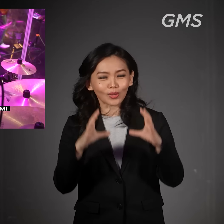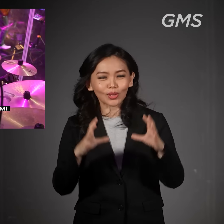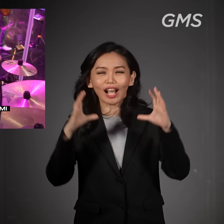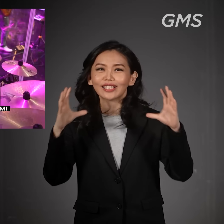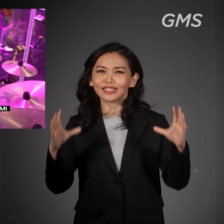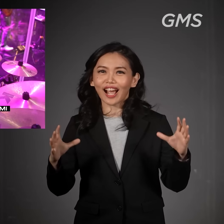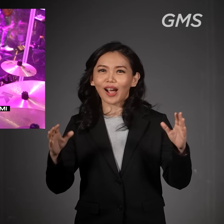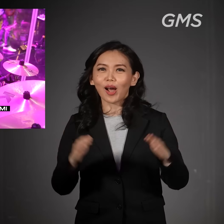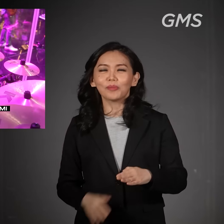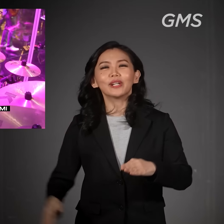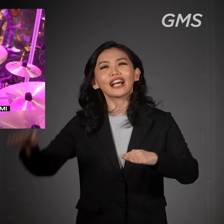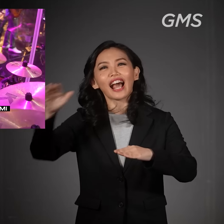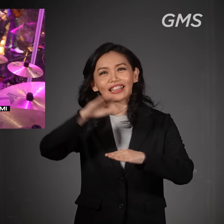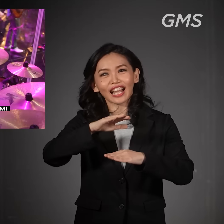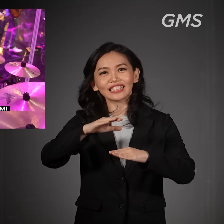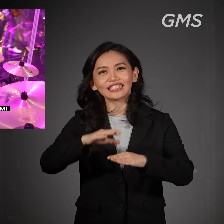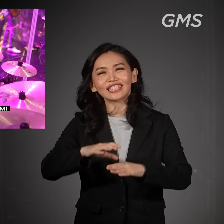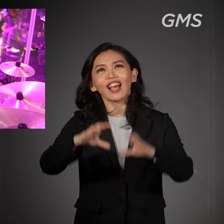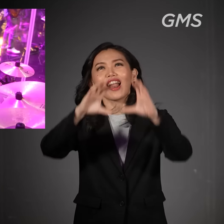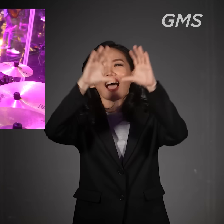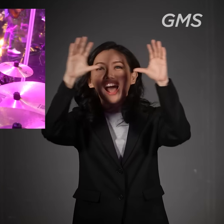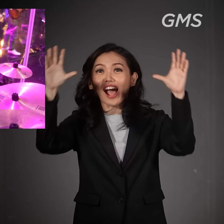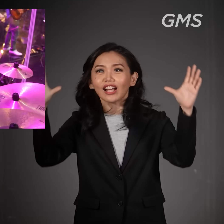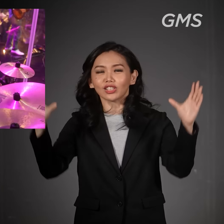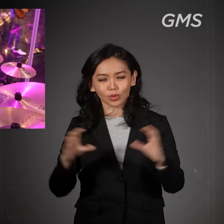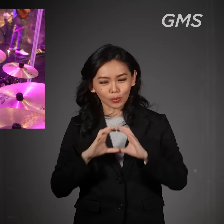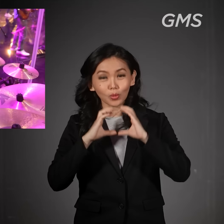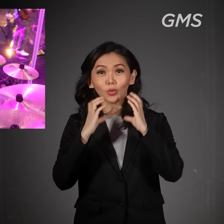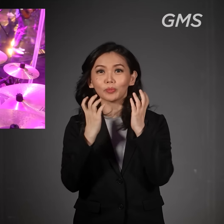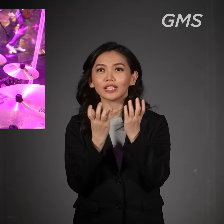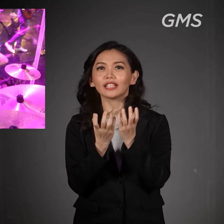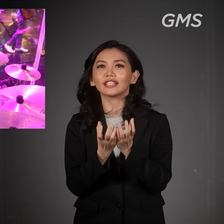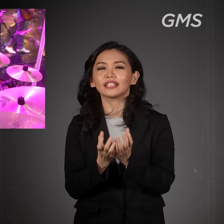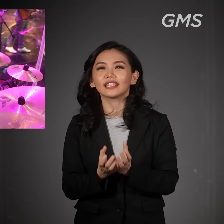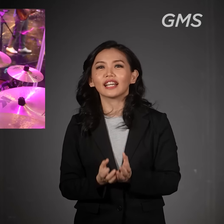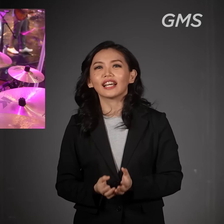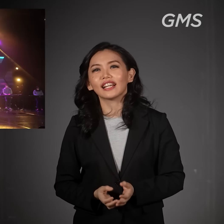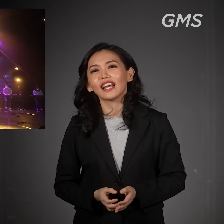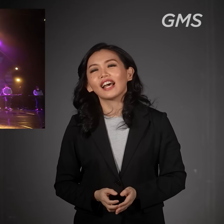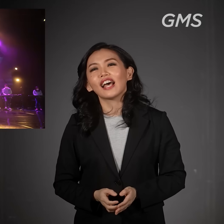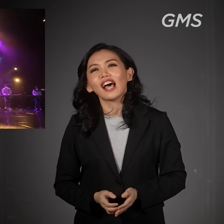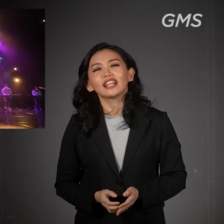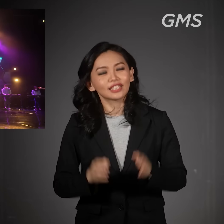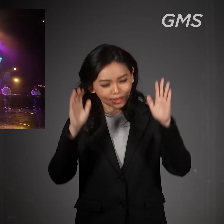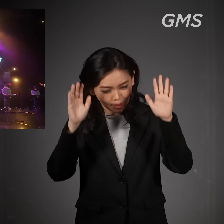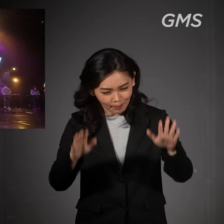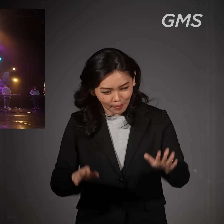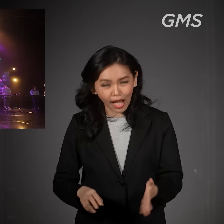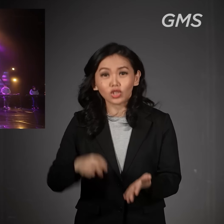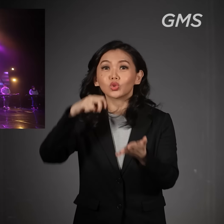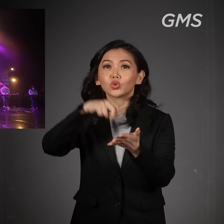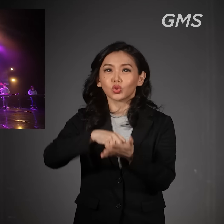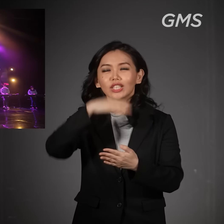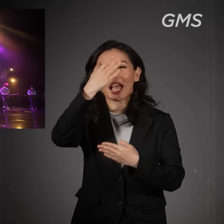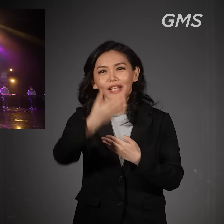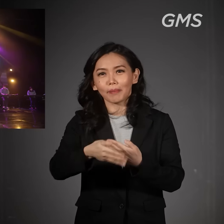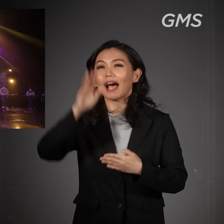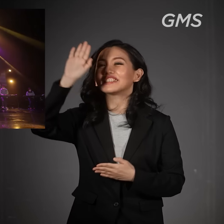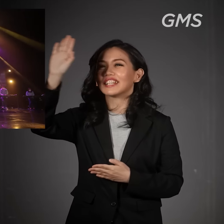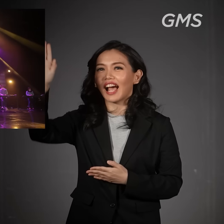Keagungannya mengatasi langit bumi, sebab sujud di hadapannya.